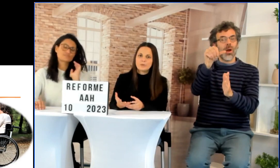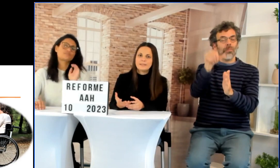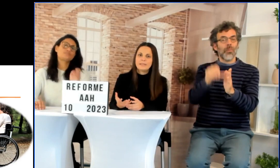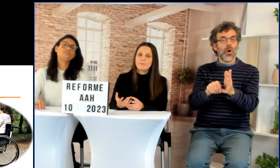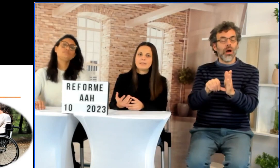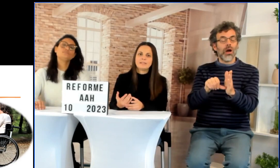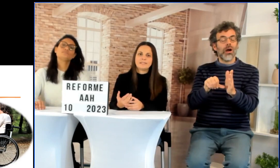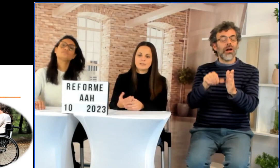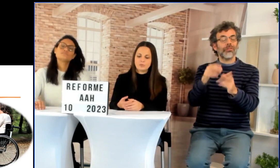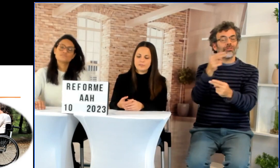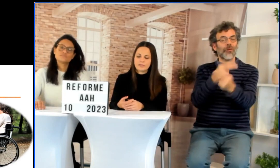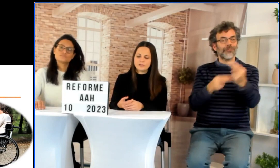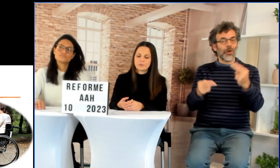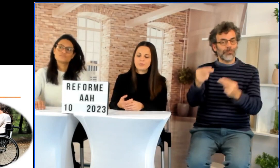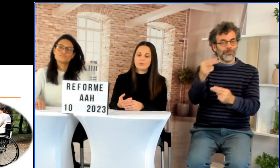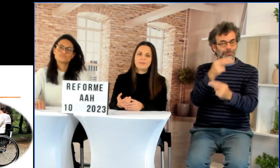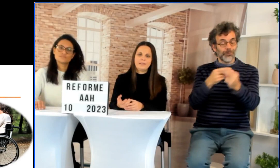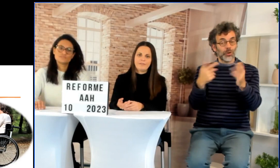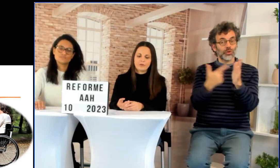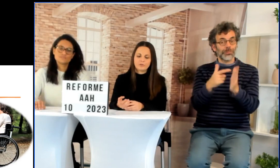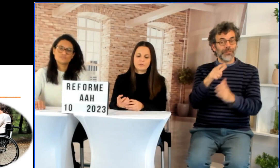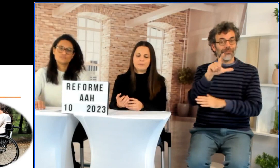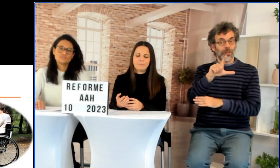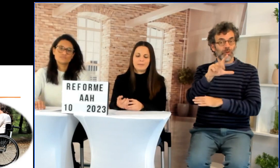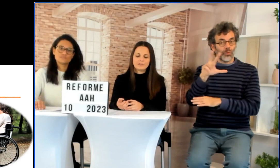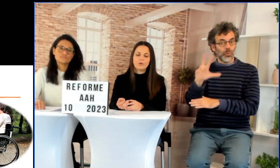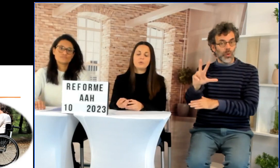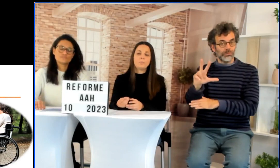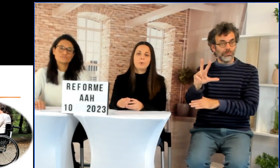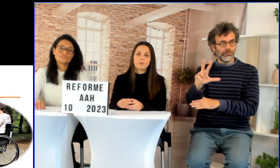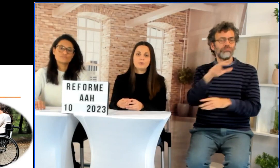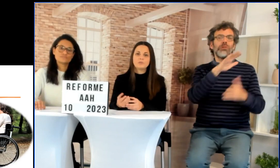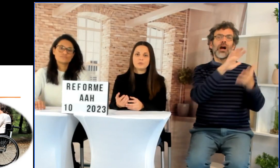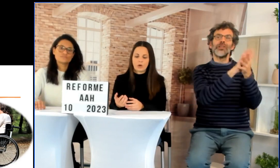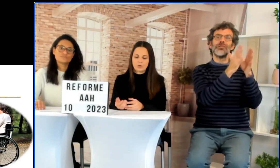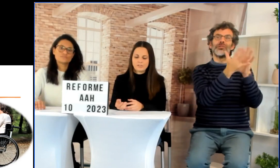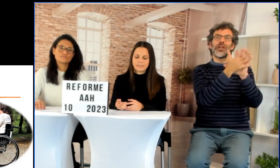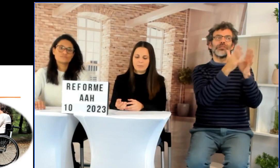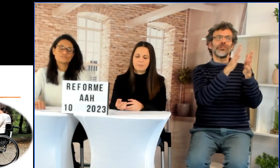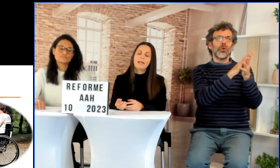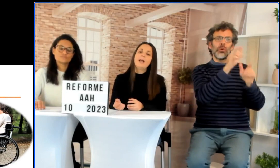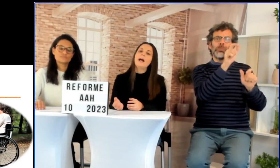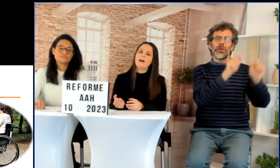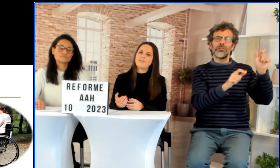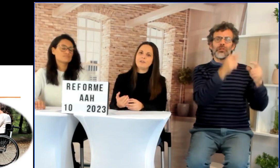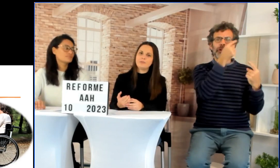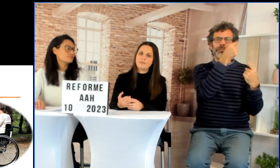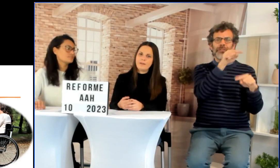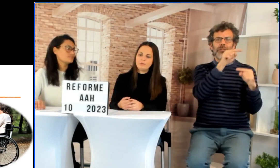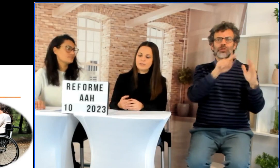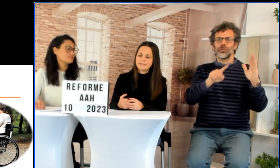a été demandée par des associations de défense des personnes porteuses de handicap